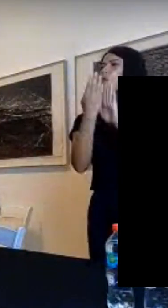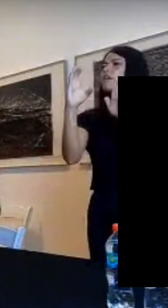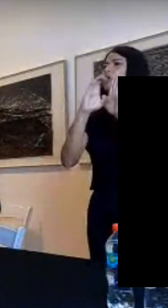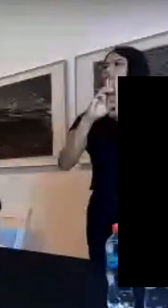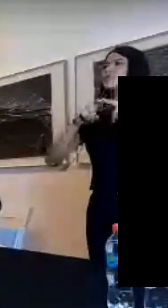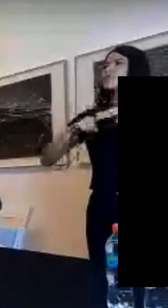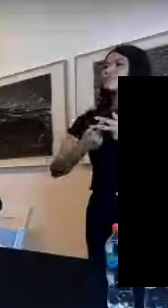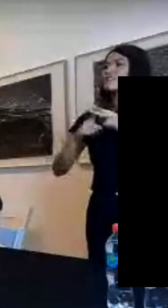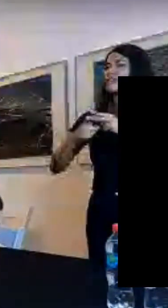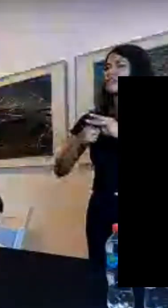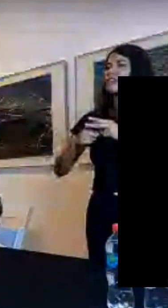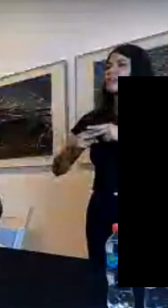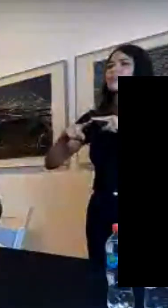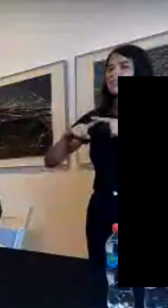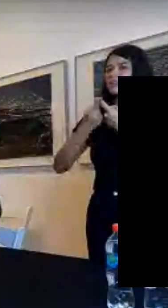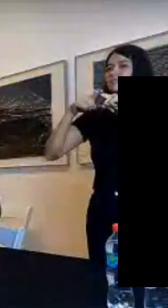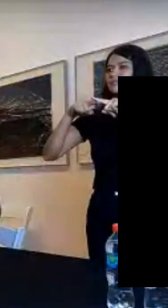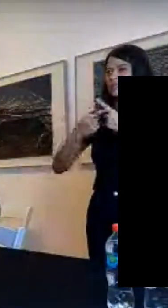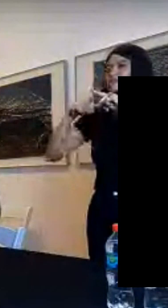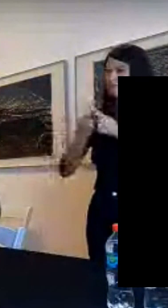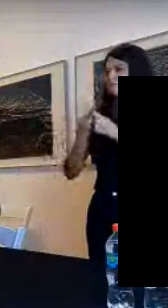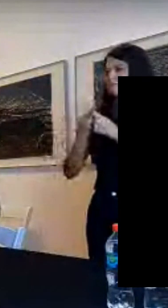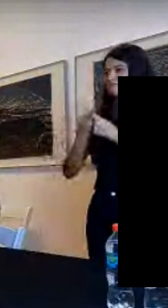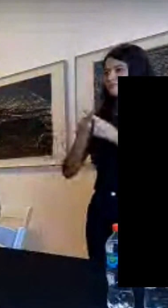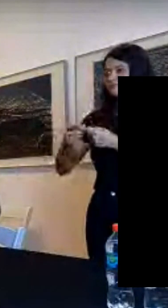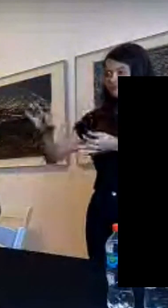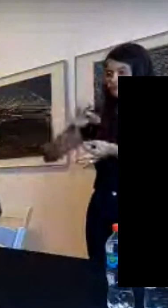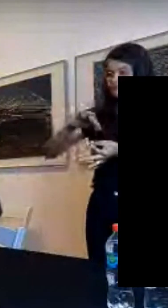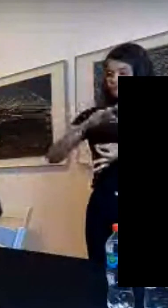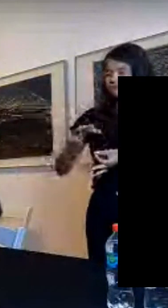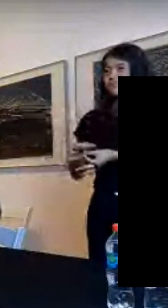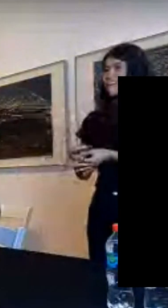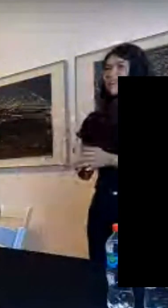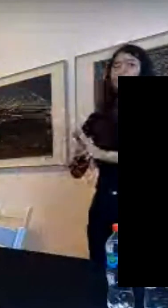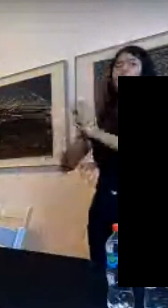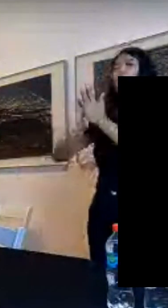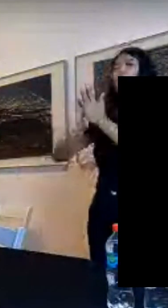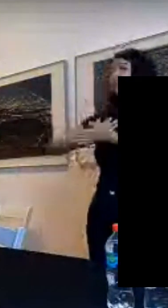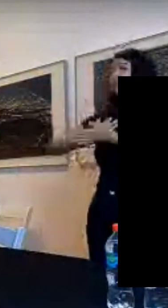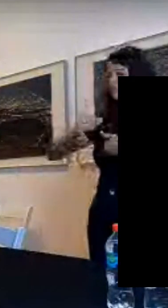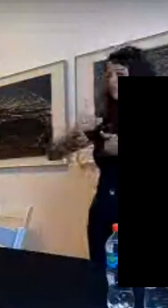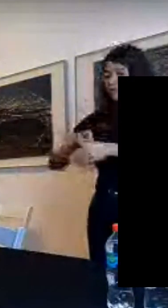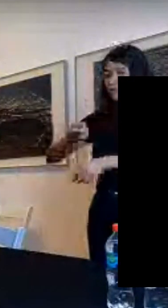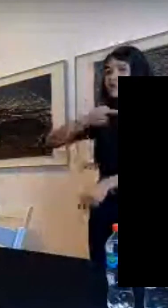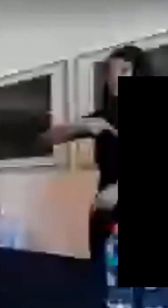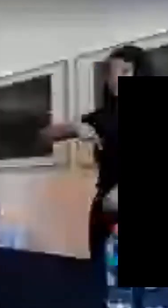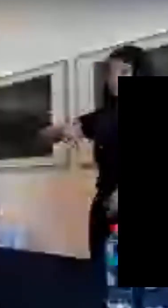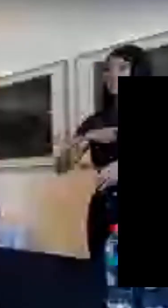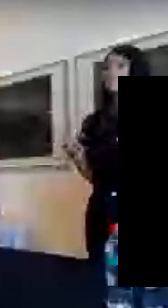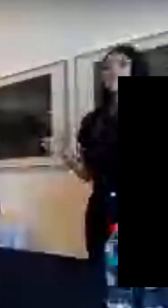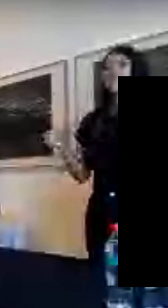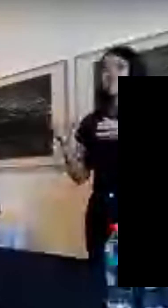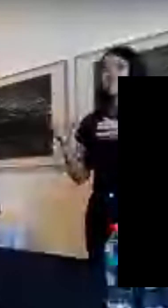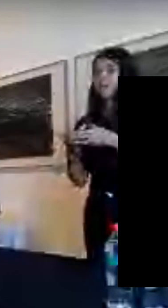técnica del textil. Todo ha sido un proceso. Nosotras como equipo, y quiero hablarles de ahí también, ya